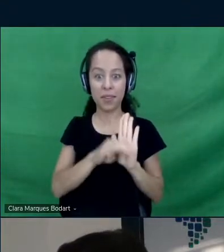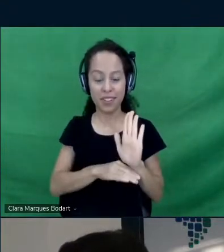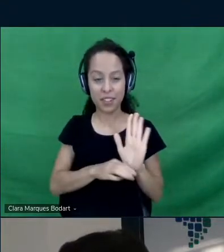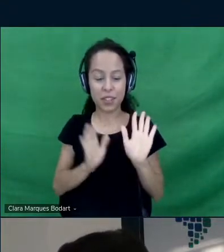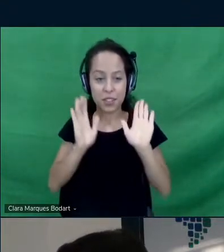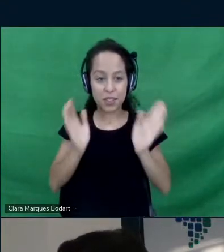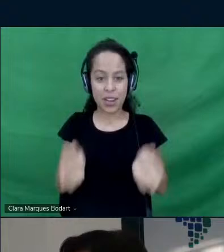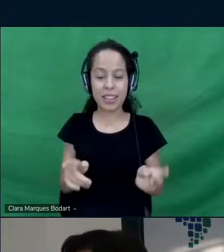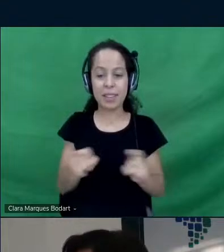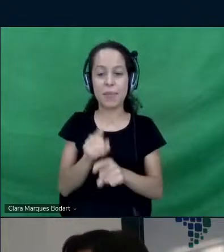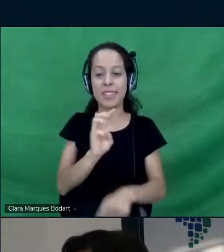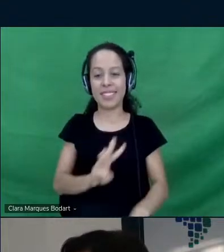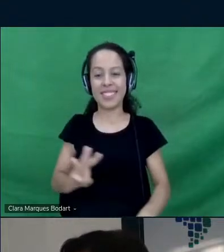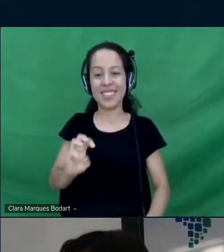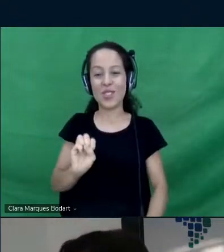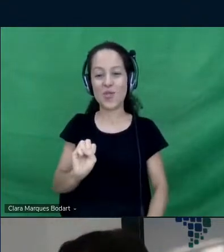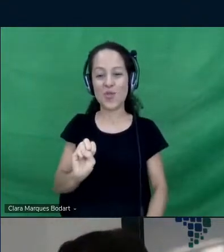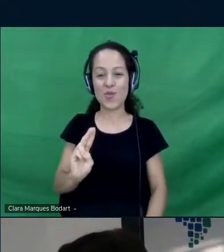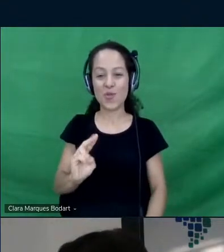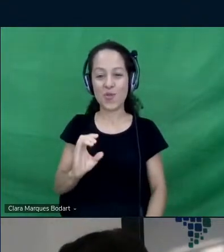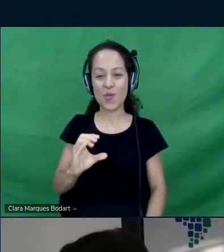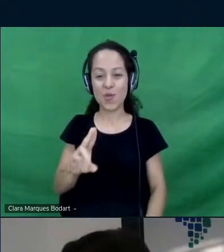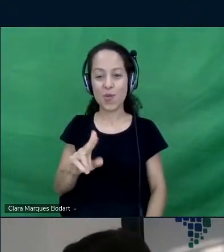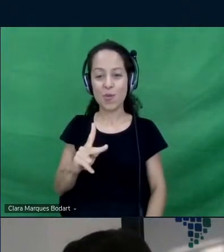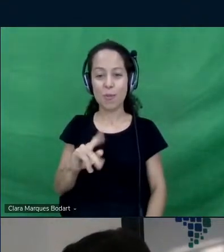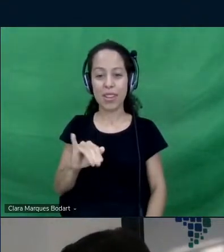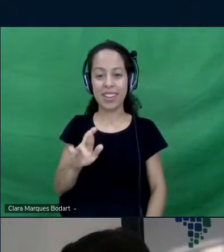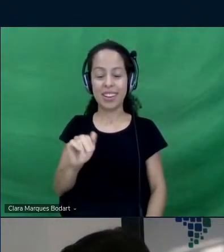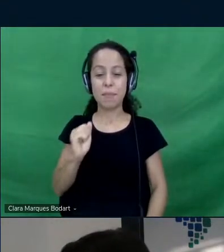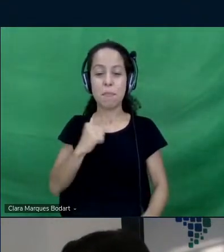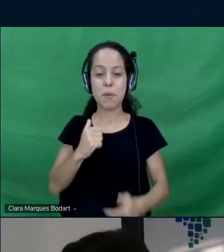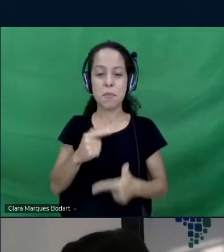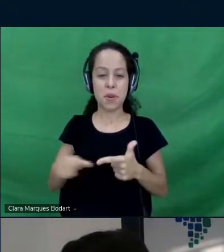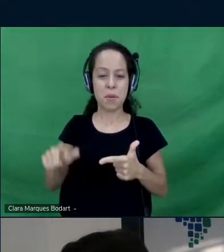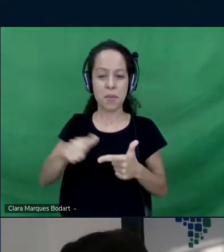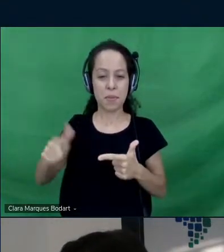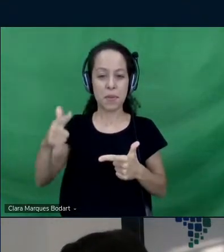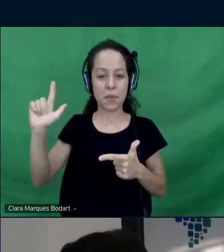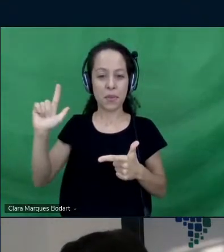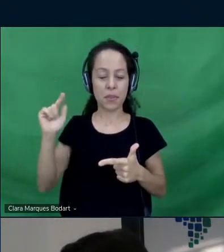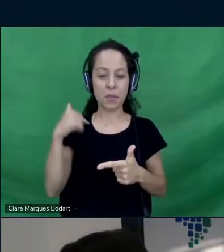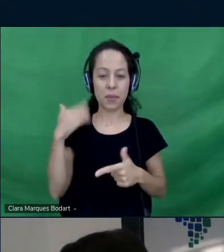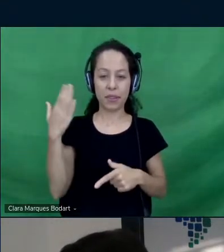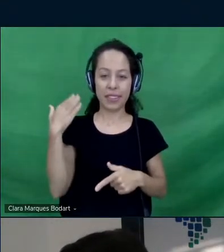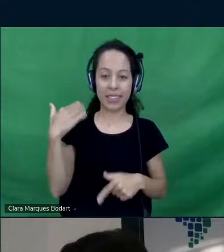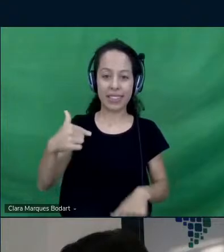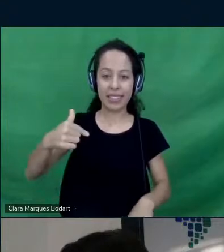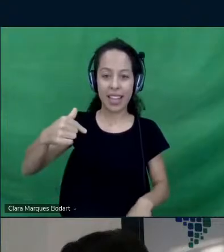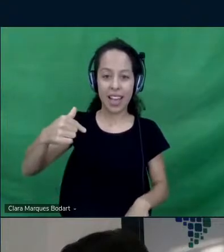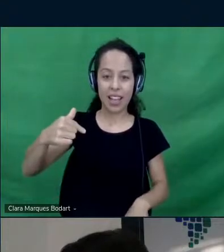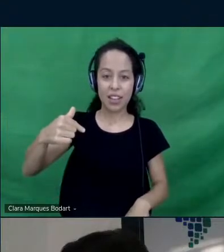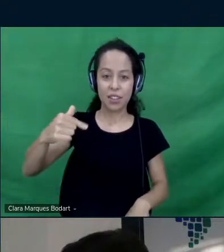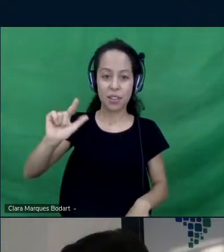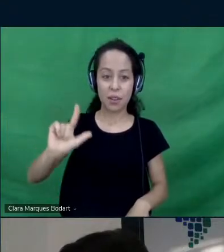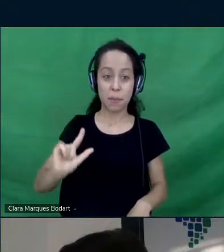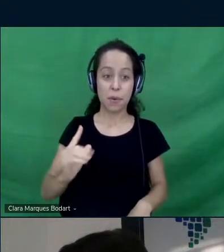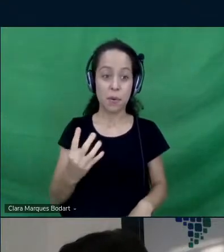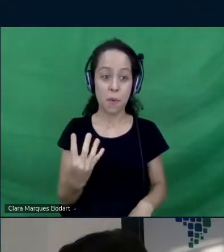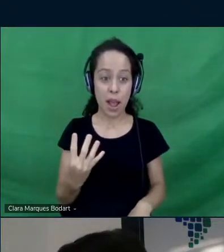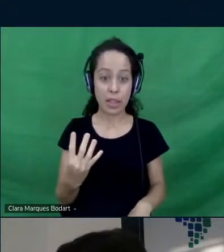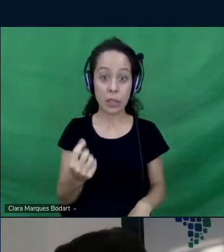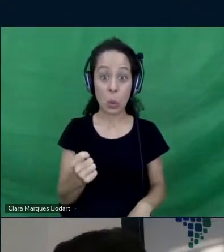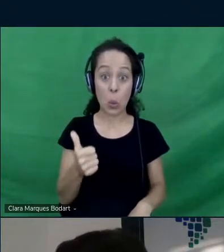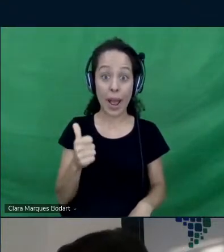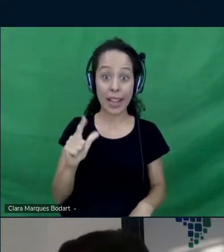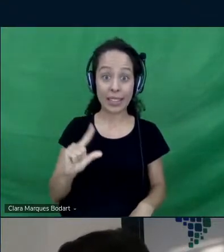plataforma Sucupira, já lidei com... Hoje meu programa é 7, mas ele já foi 4, quase caindo para 3. Então, eu sei dessa